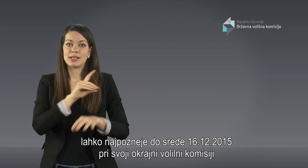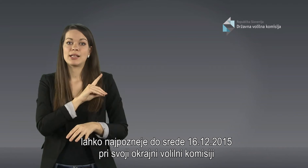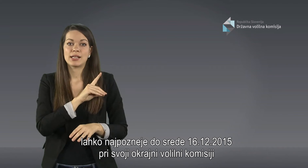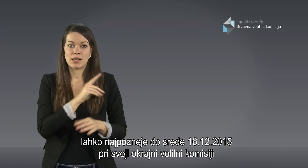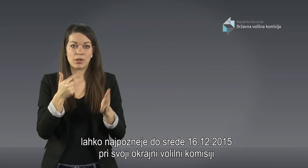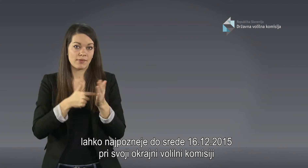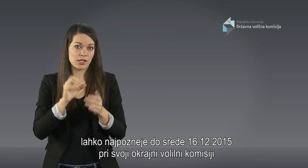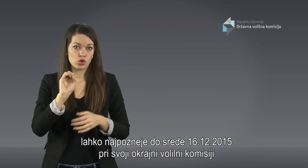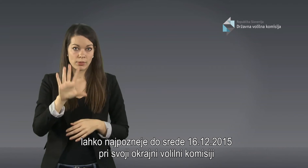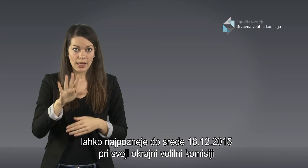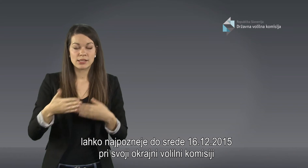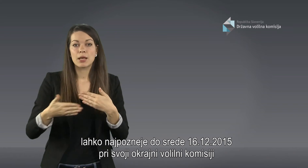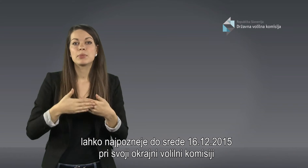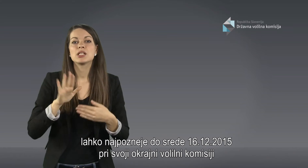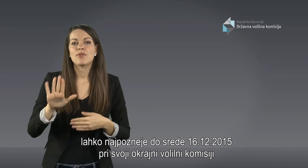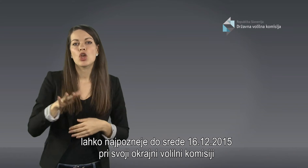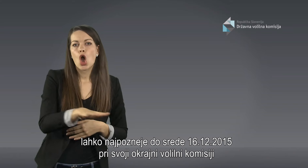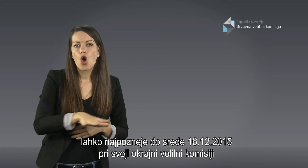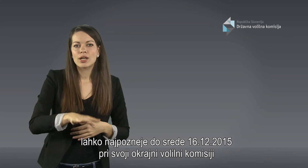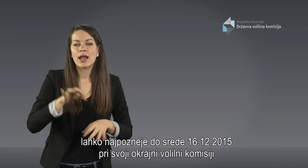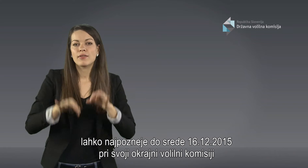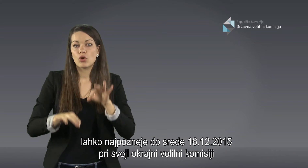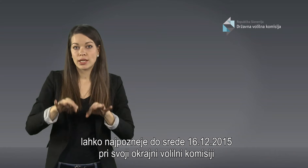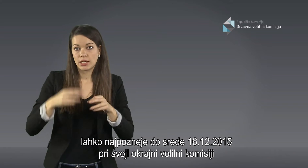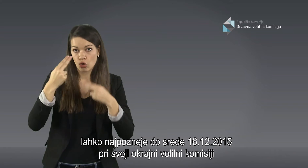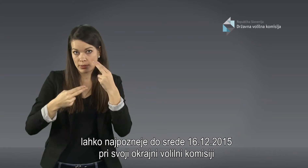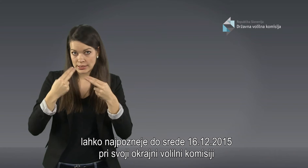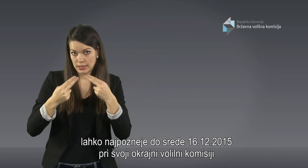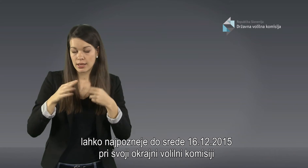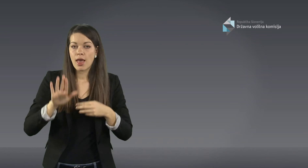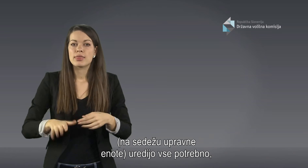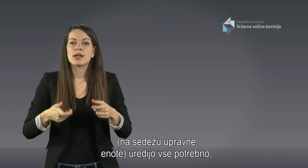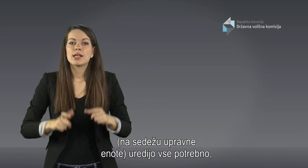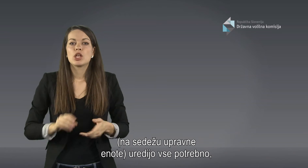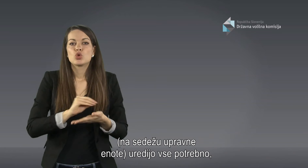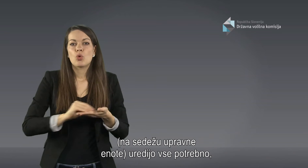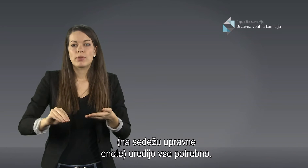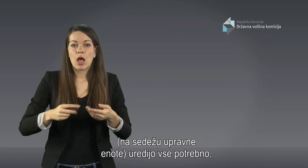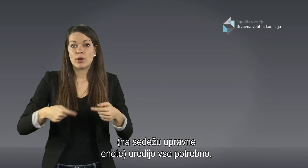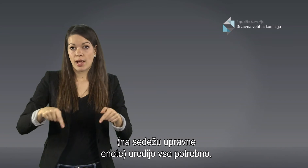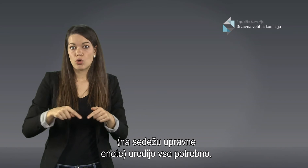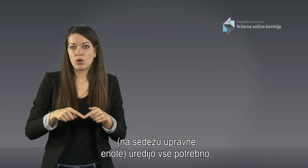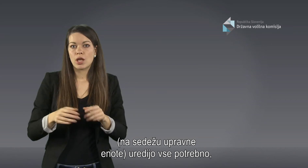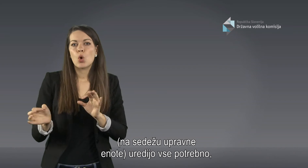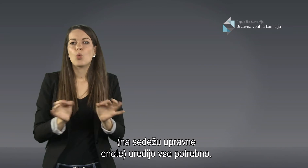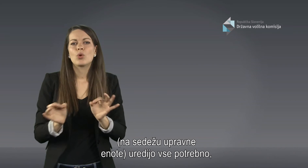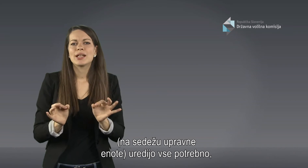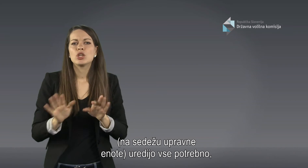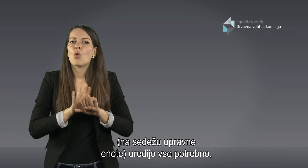16.12.2015 pri svoji okrajni volilni komisiji na sedežu upravne enote uredijo vse potrebno, kolikor se